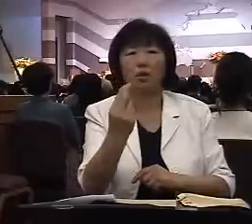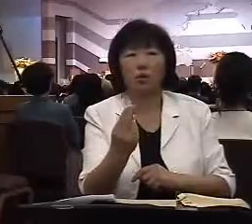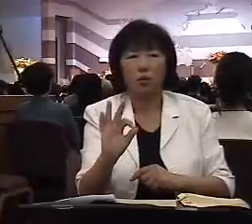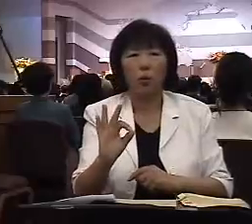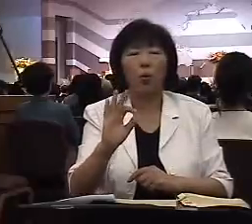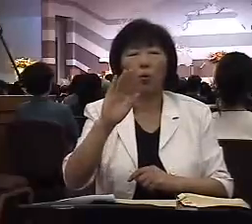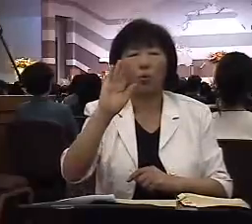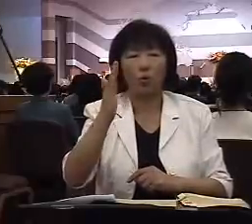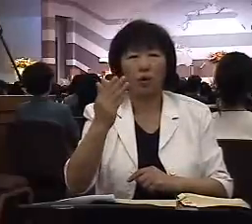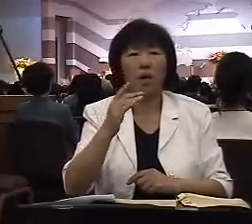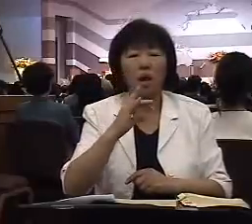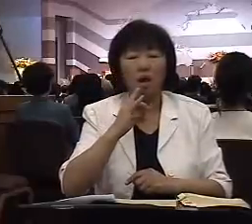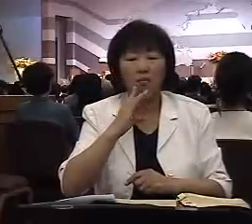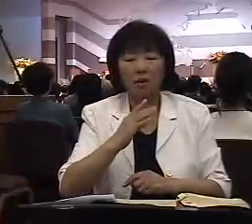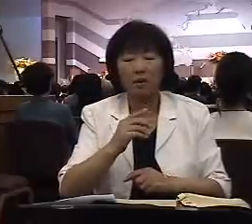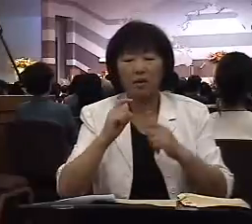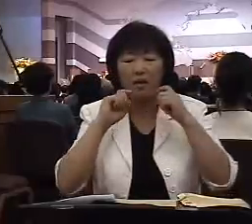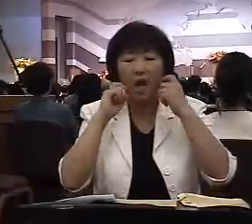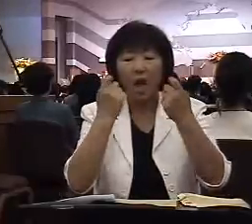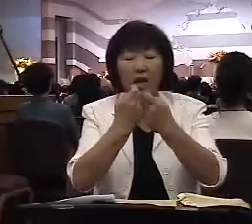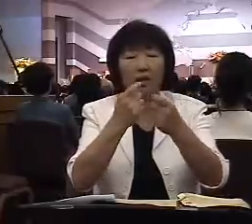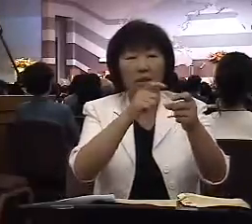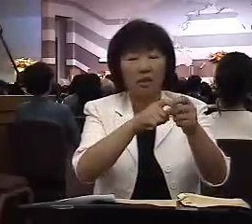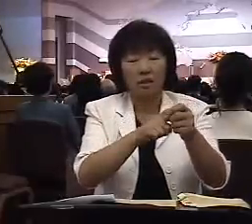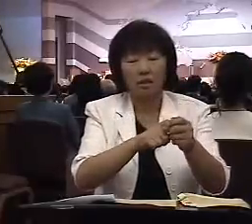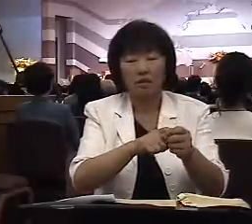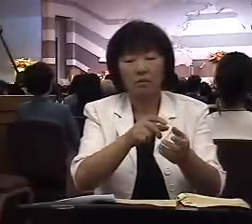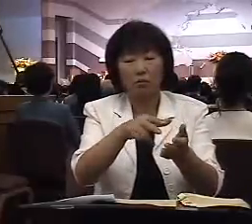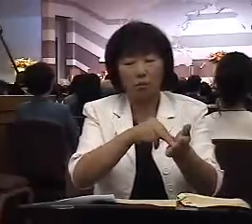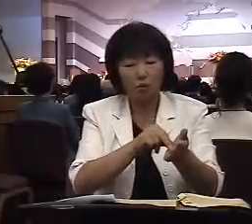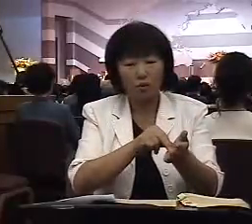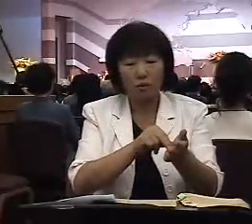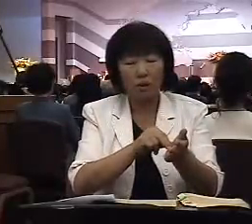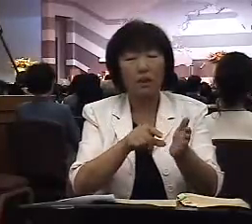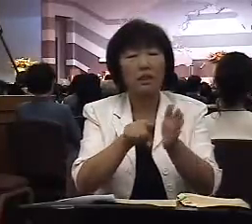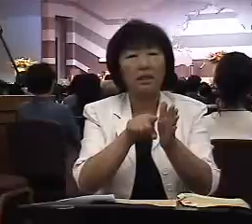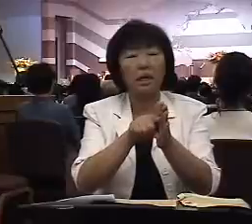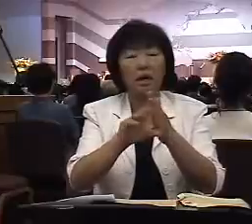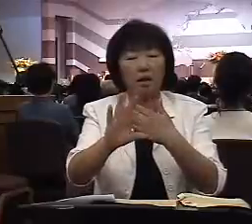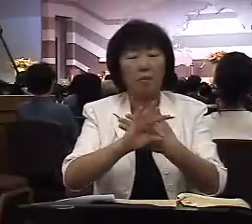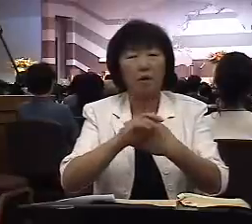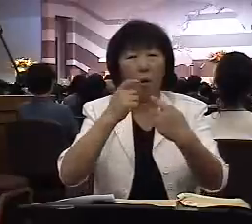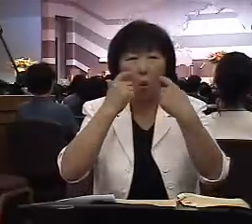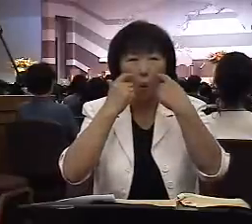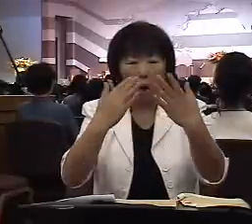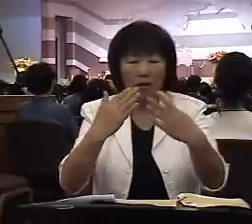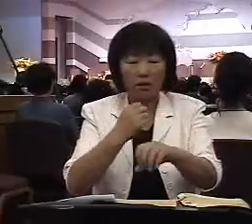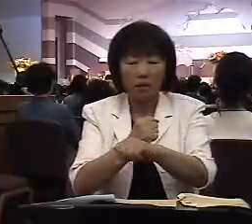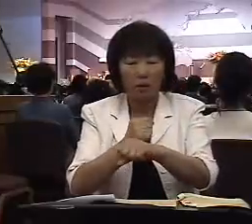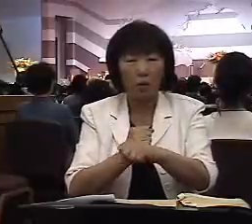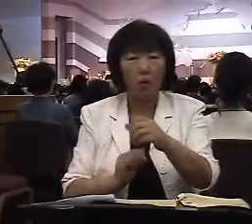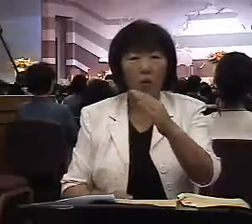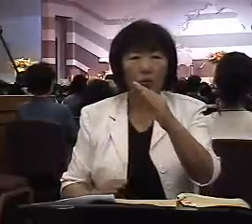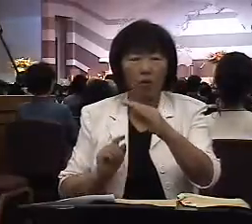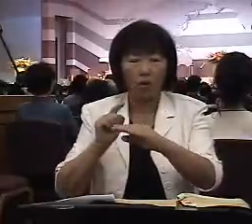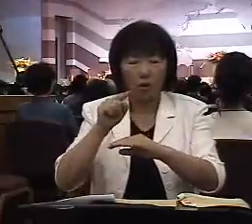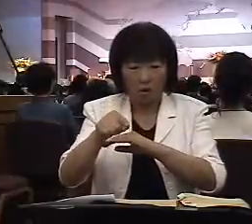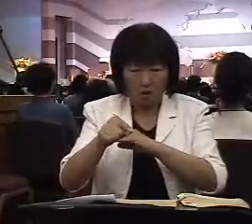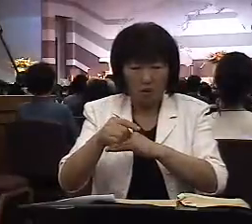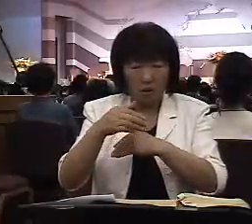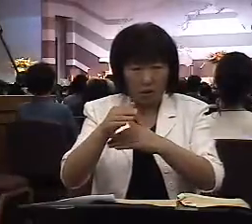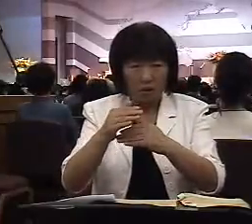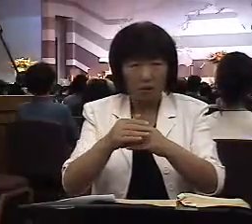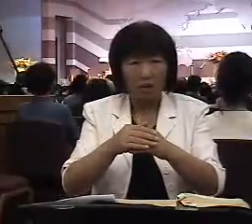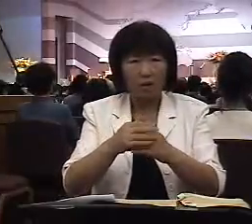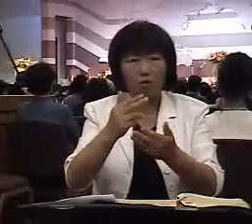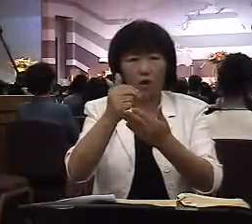하는 이 개인적인 구원, 거듭남의 문제, 여러분 신장하면 확실하게 하고 넘어가는 은혜가 있으시기를 우리